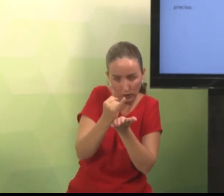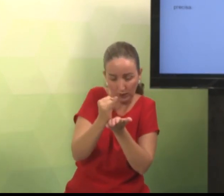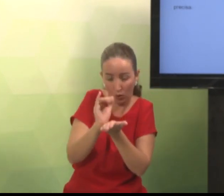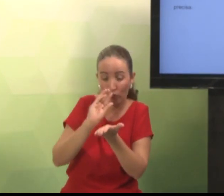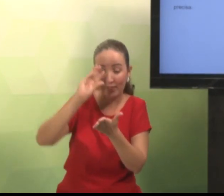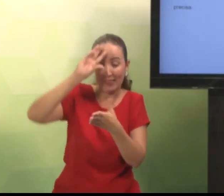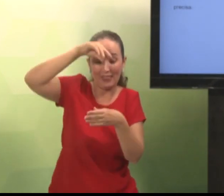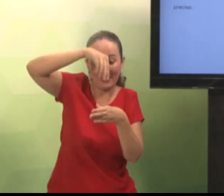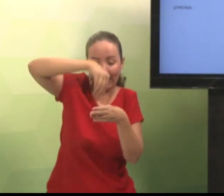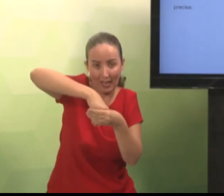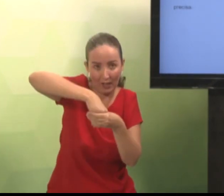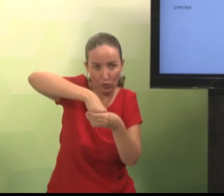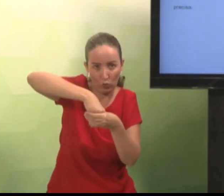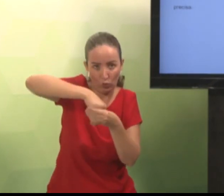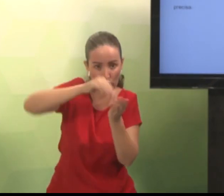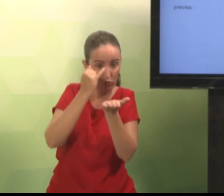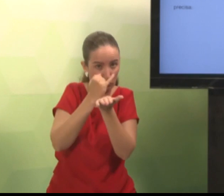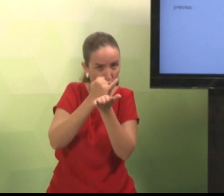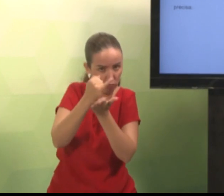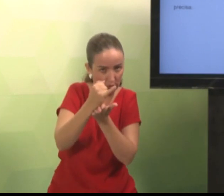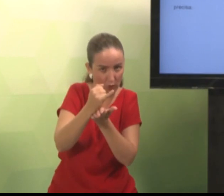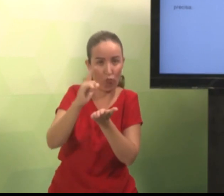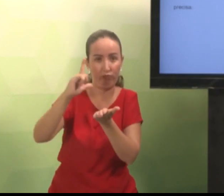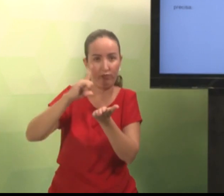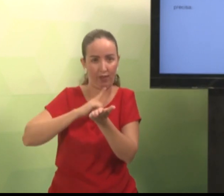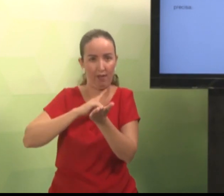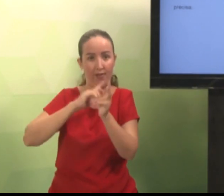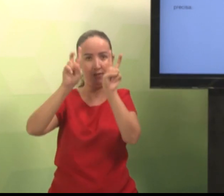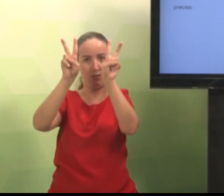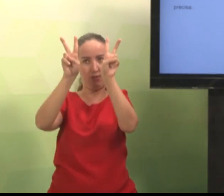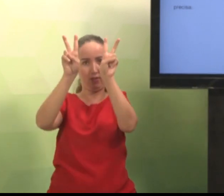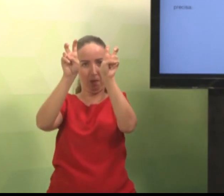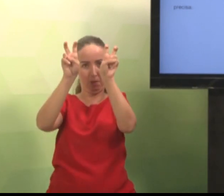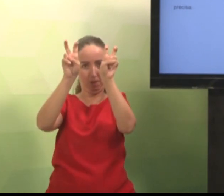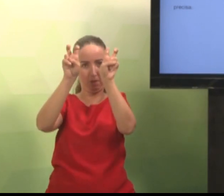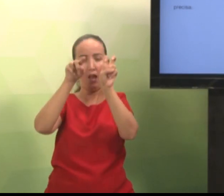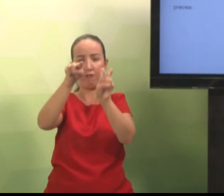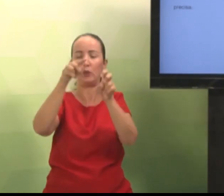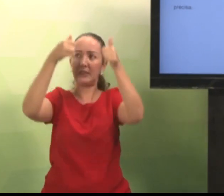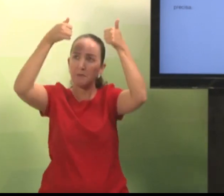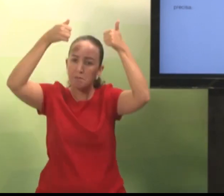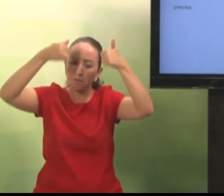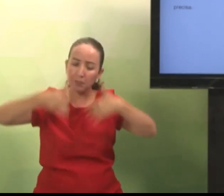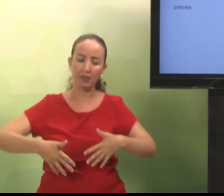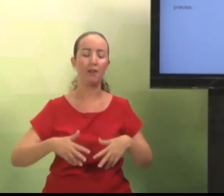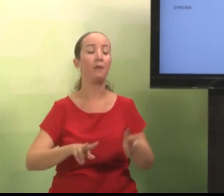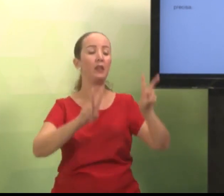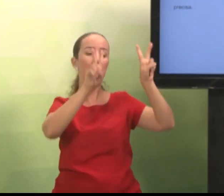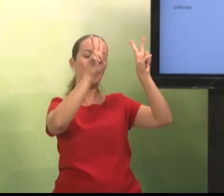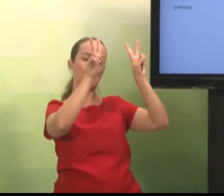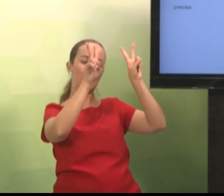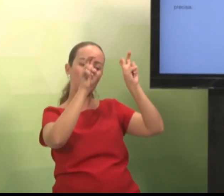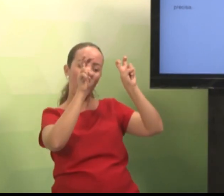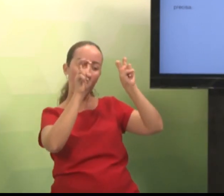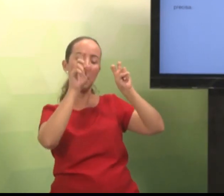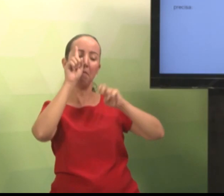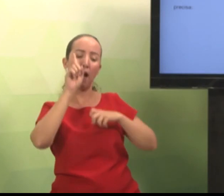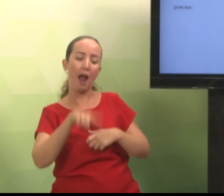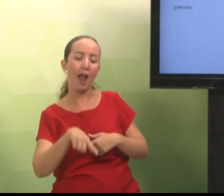Então, na introdução, você vai começar falando sobre o tema, vai explicá